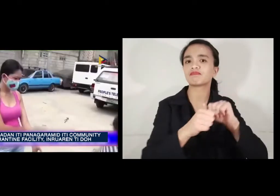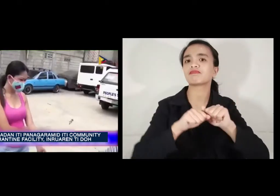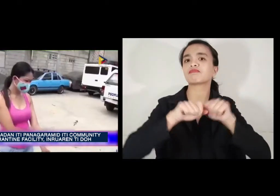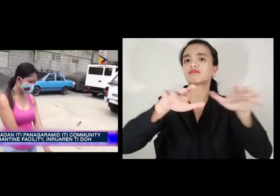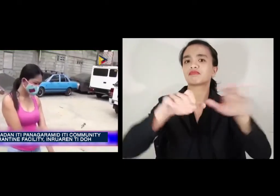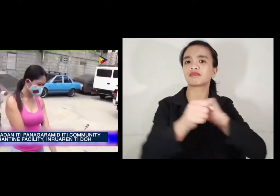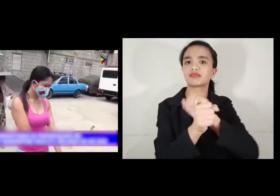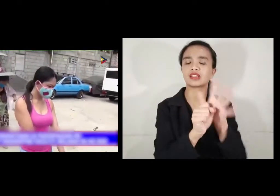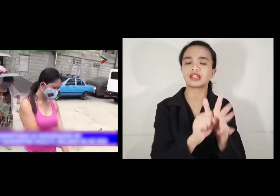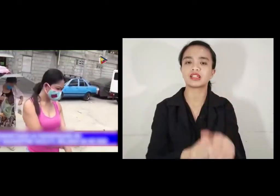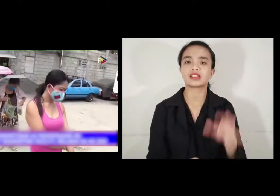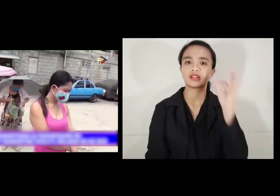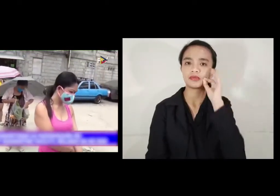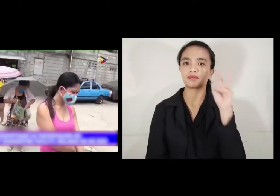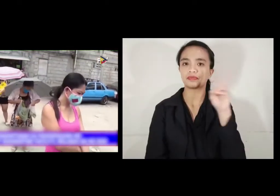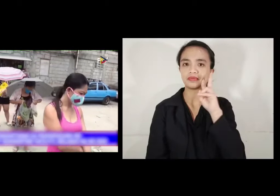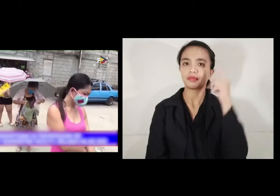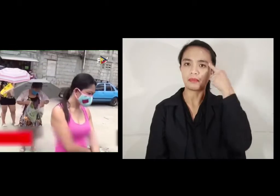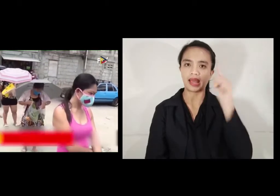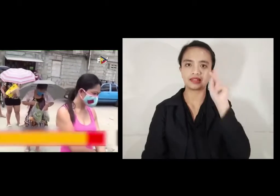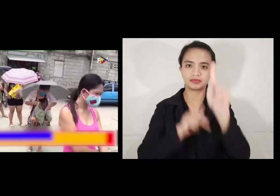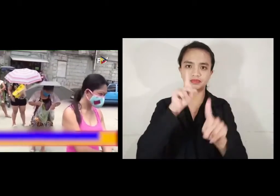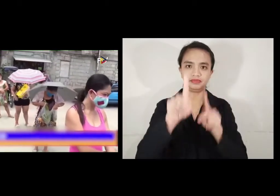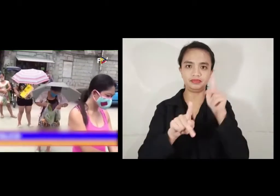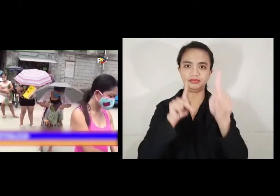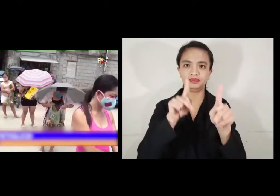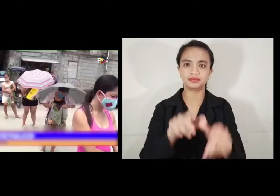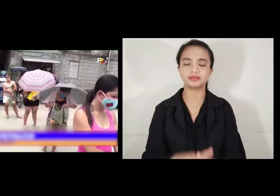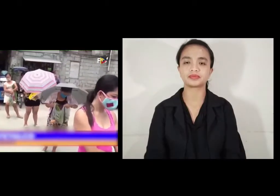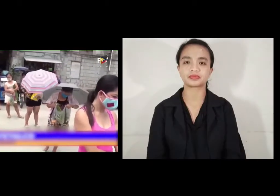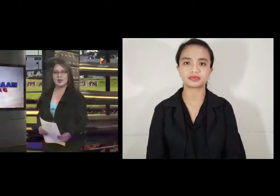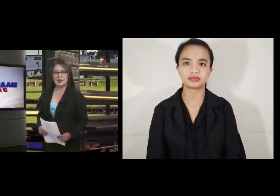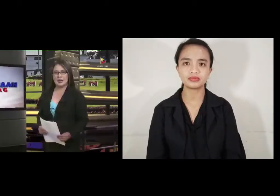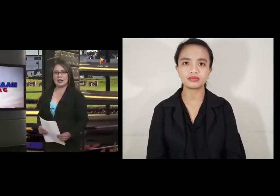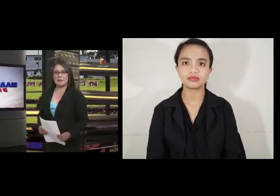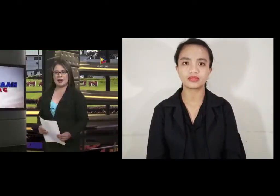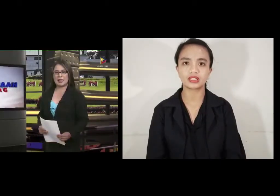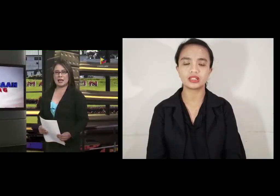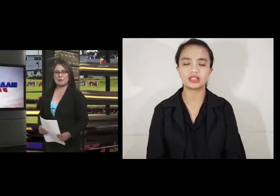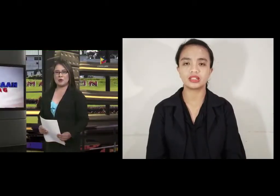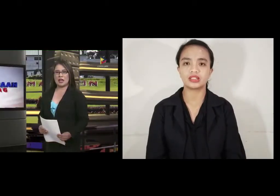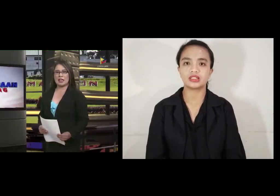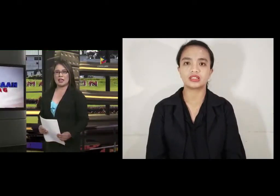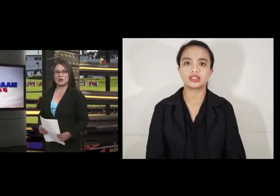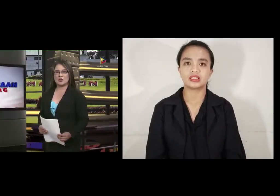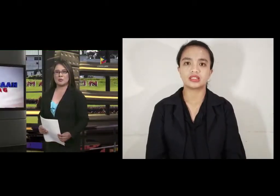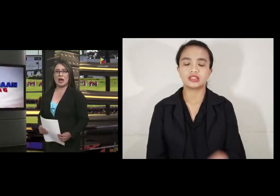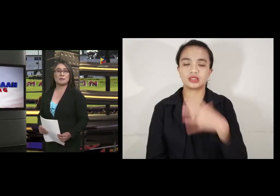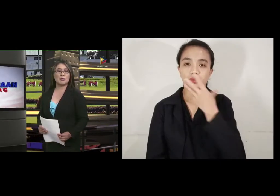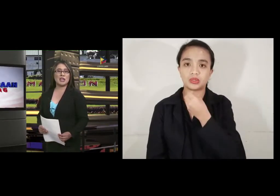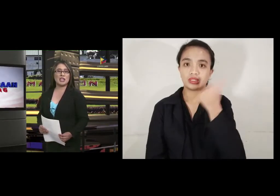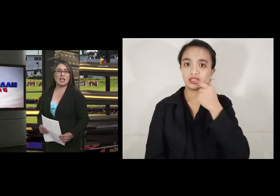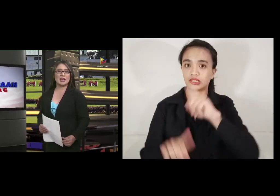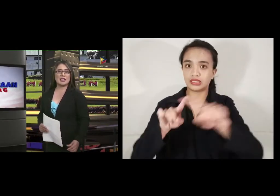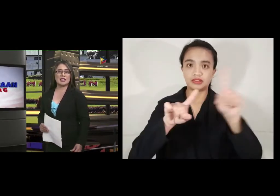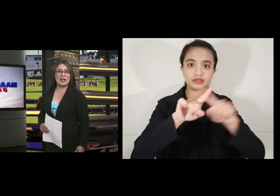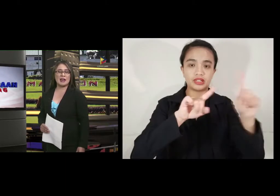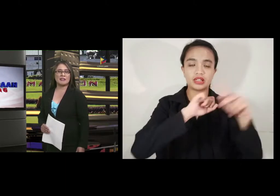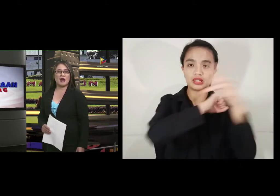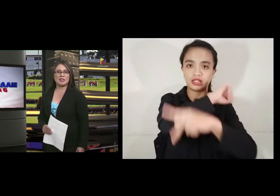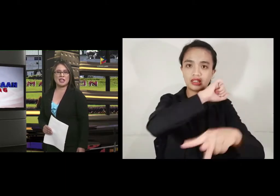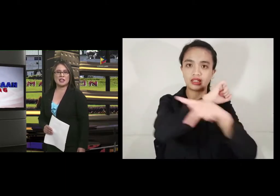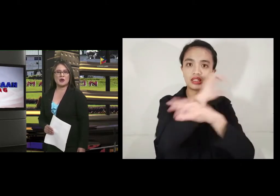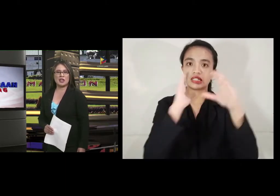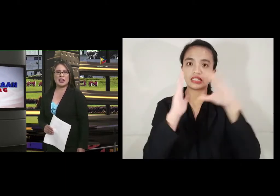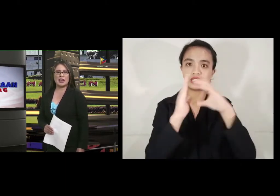COVID-19. Feby Kate Valdez, para iti Pagilyan. Iti panagtataripno nagiti nagduduma provincial ken city